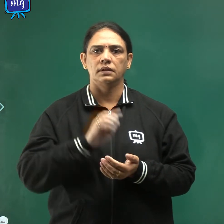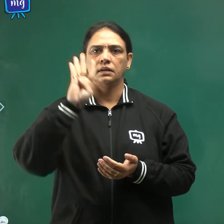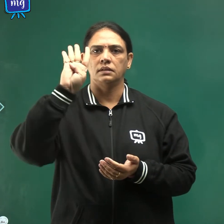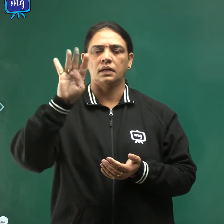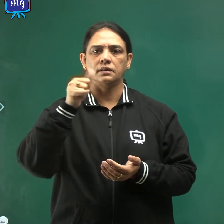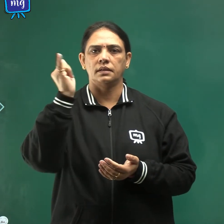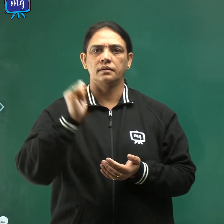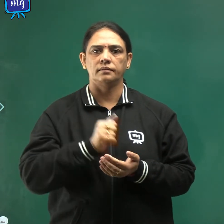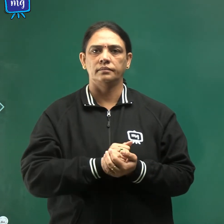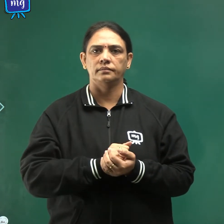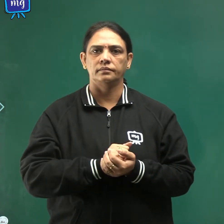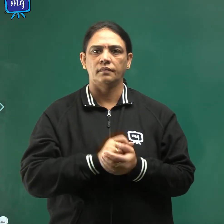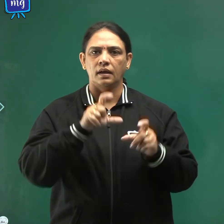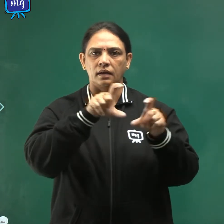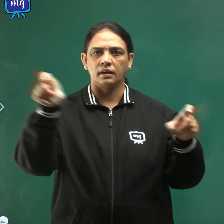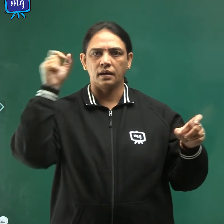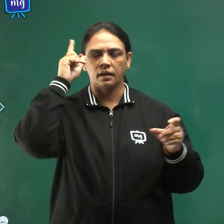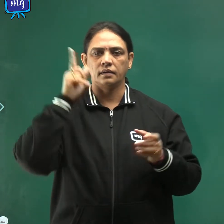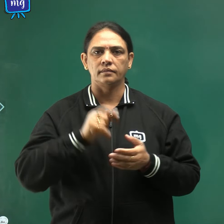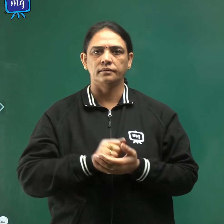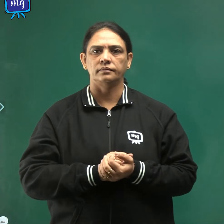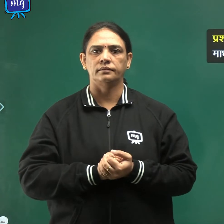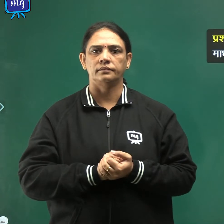23.46। समझ आ गया?